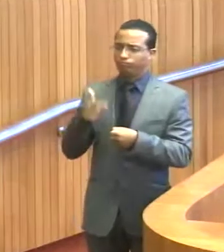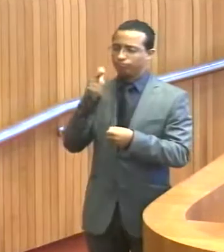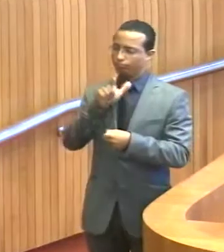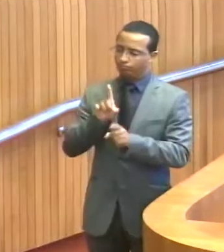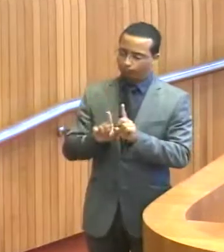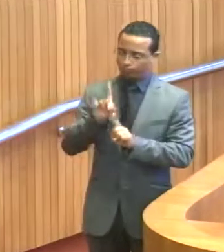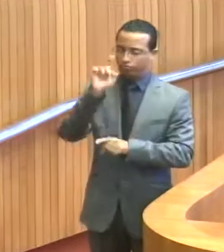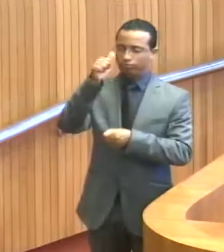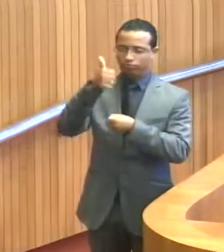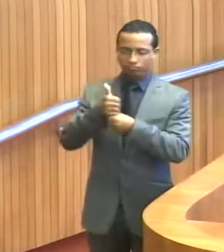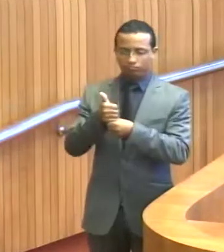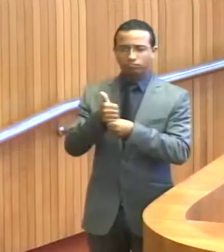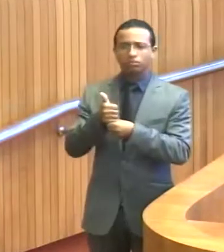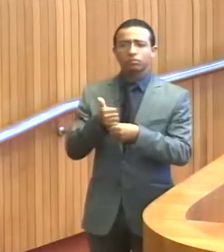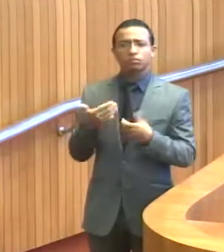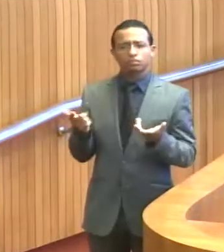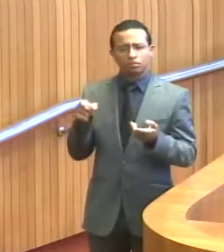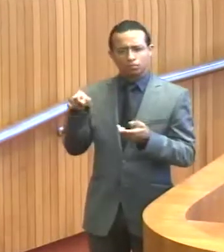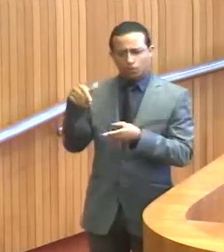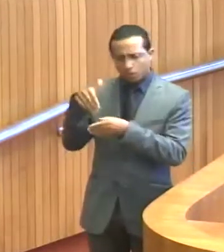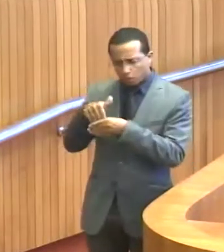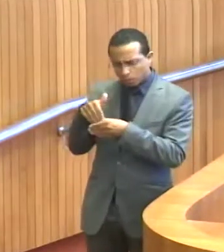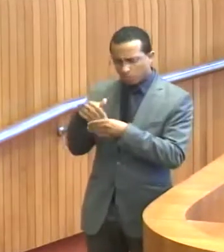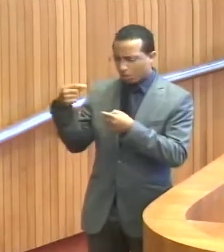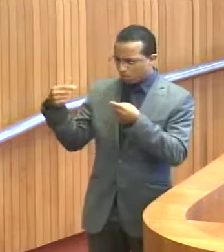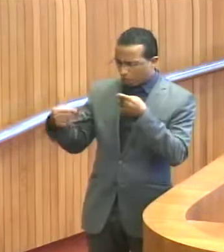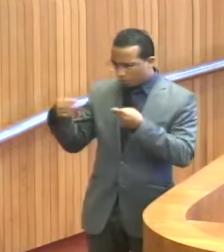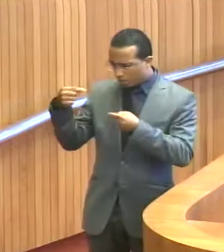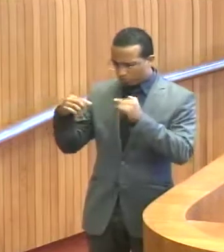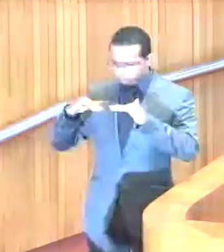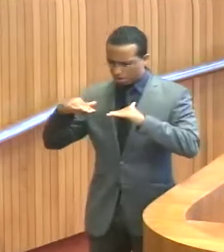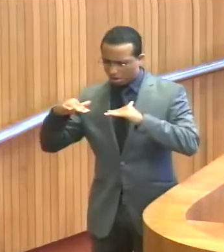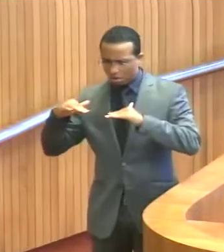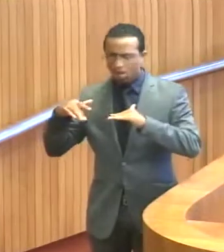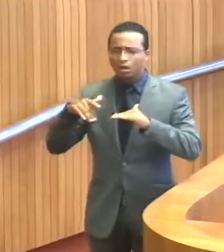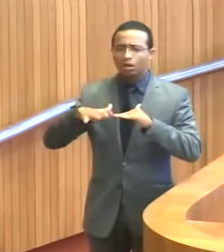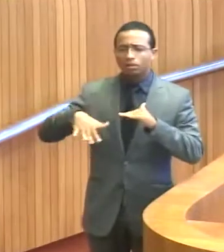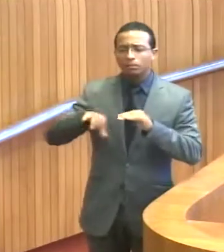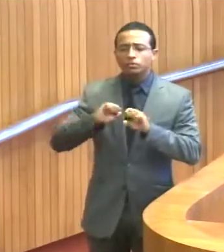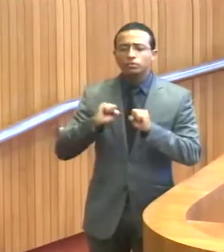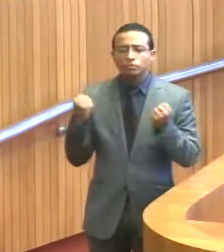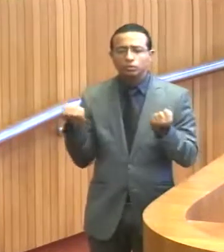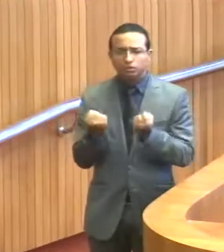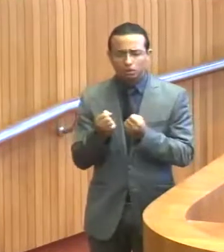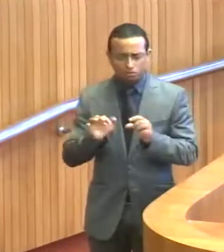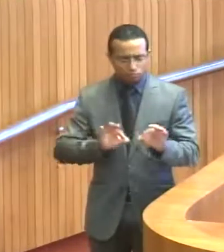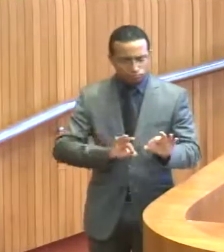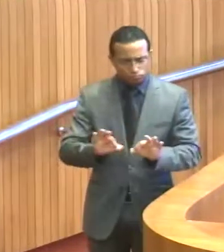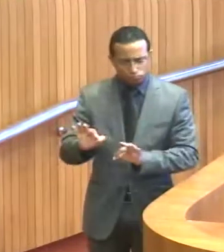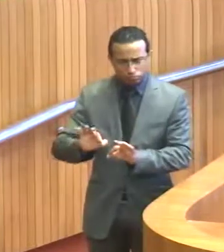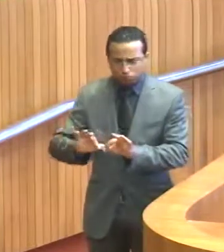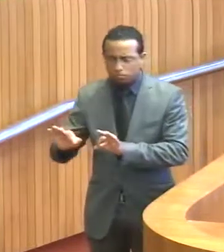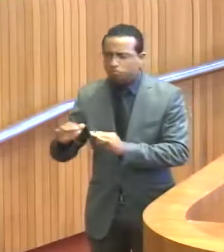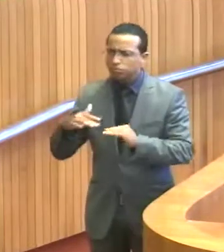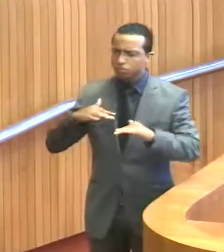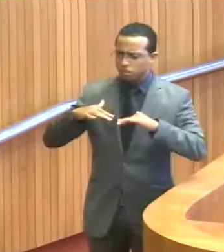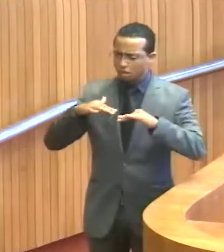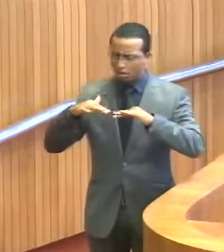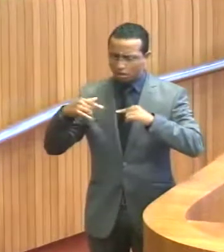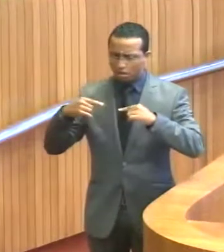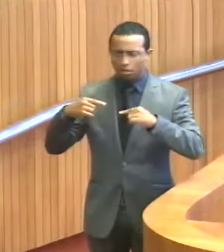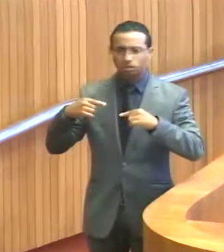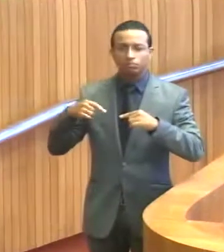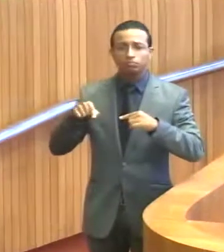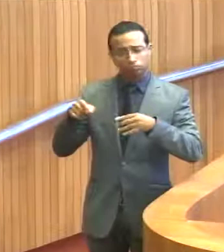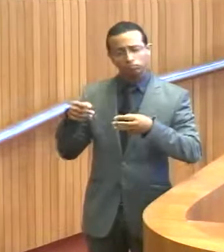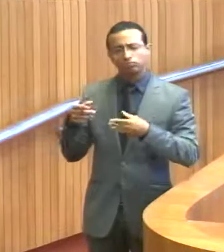de todo um embate travado junto à sociedade civil organizada e que, na verdade, deu a